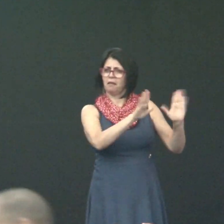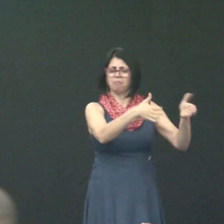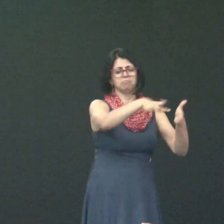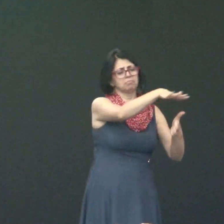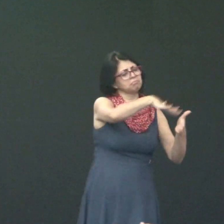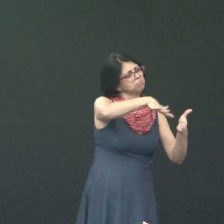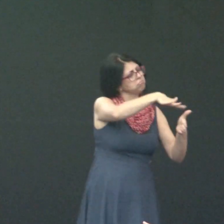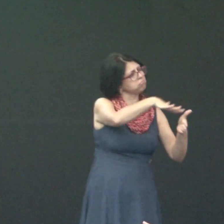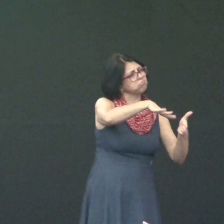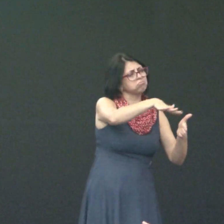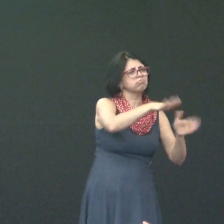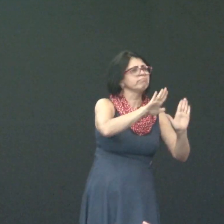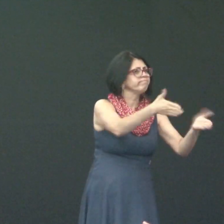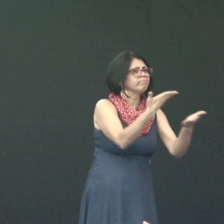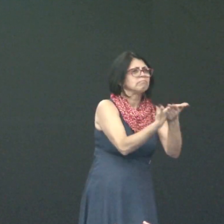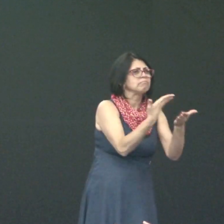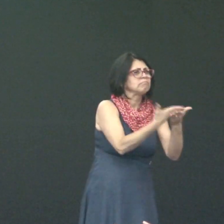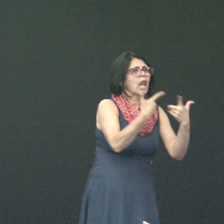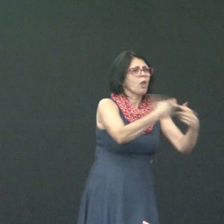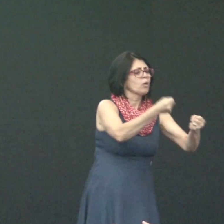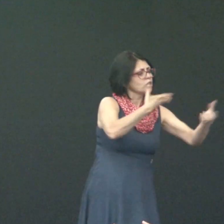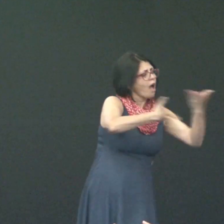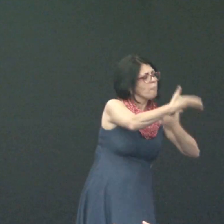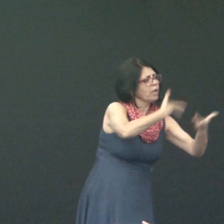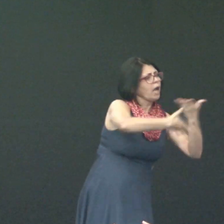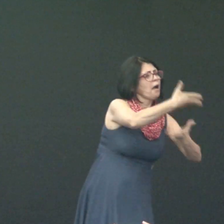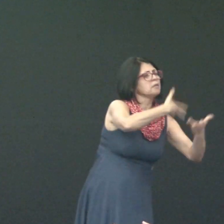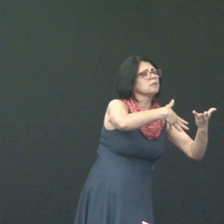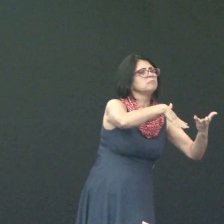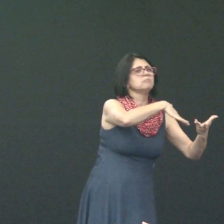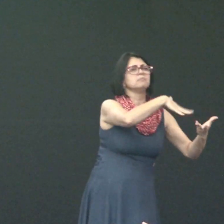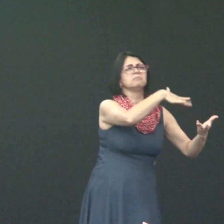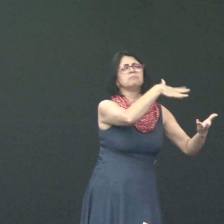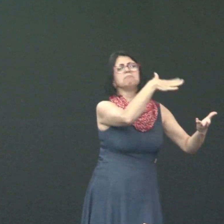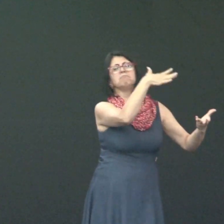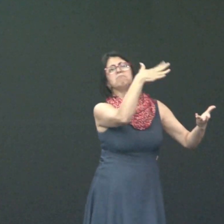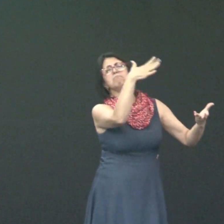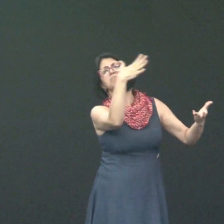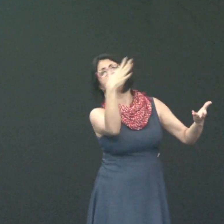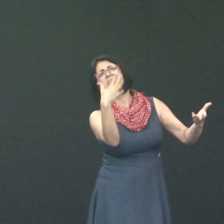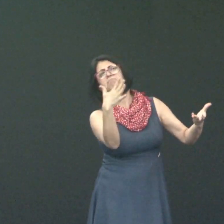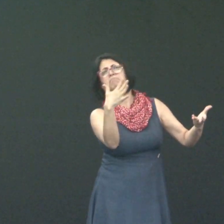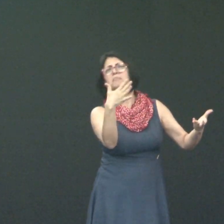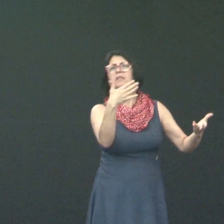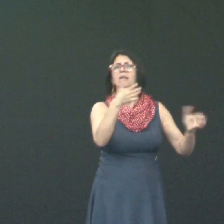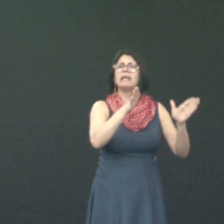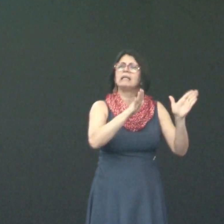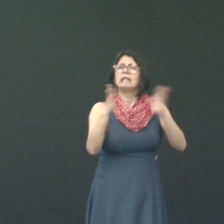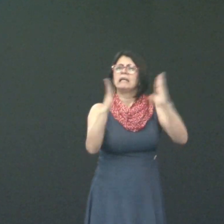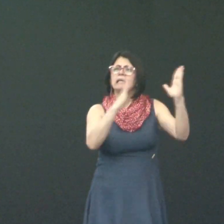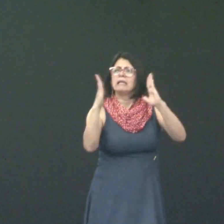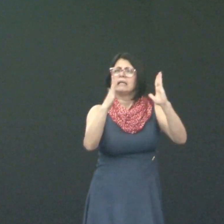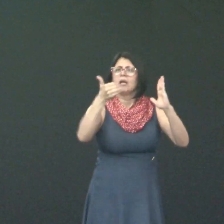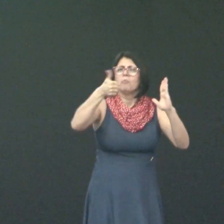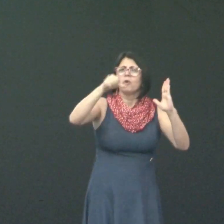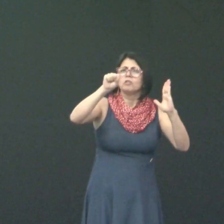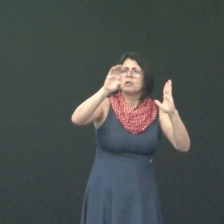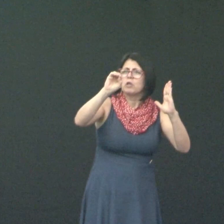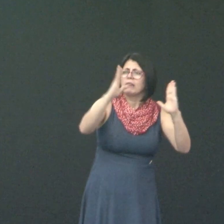50, 60, foi feito um grande trabalho ao longo dessas décadas relacionados com as